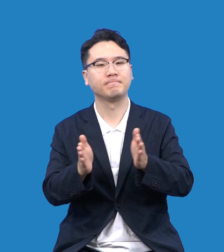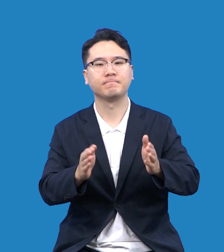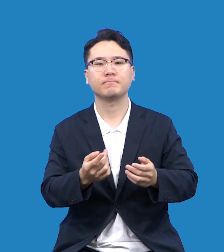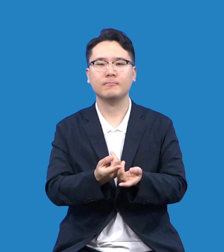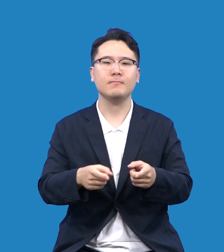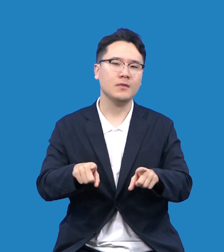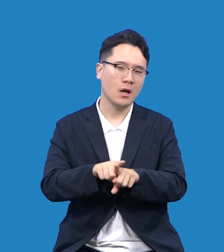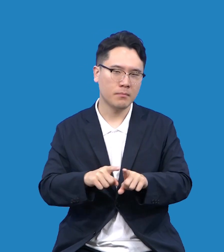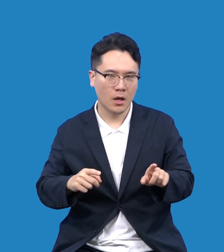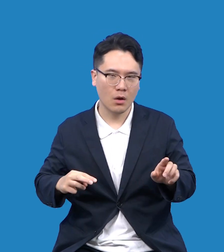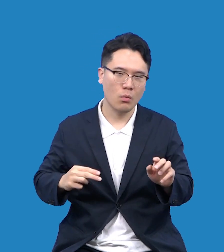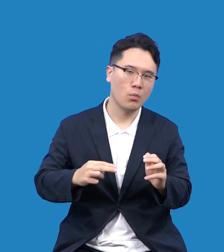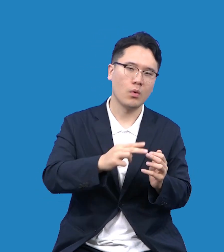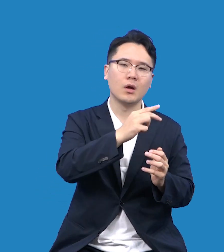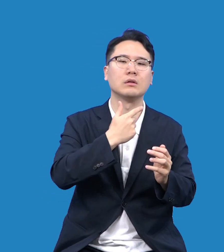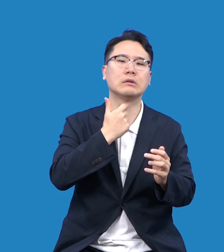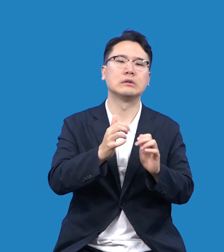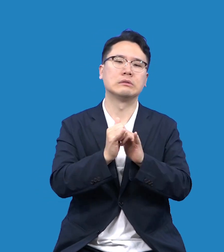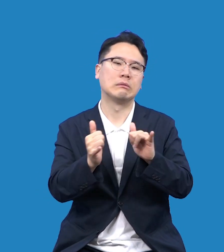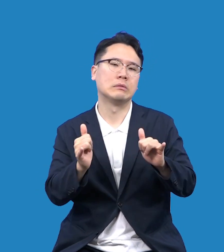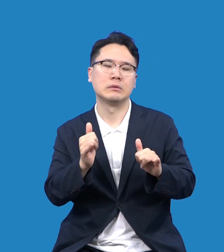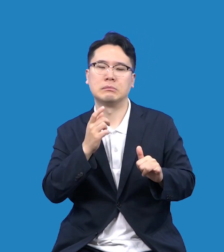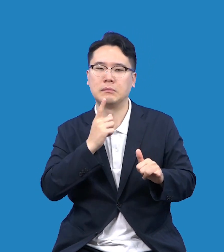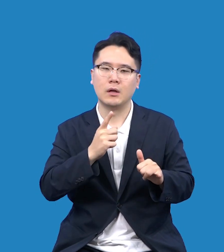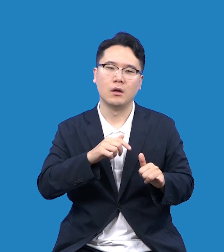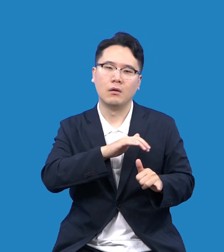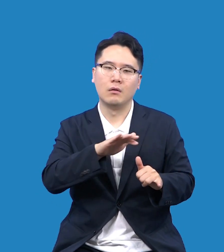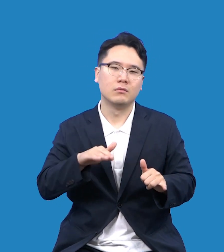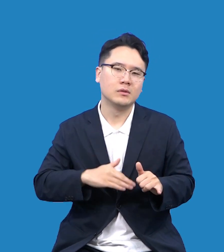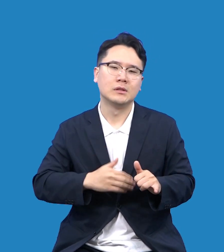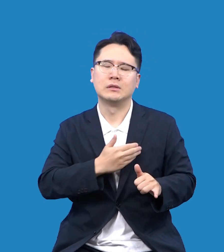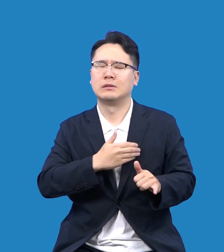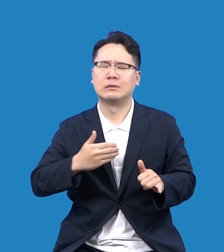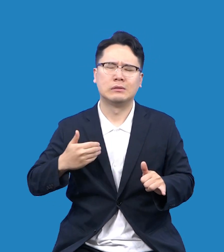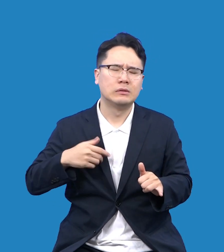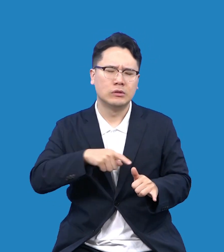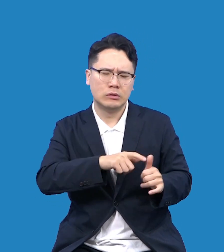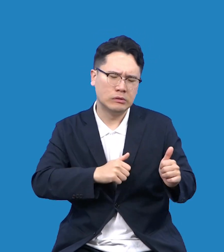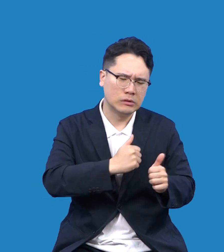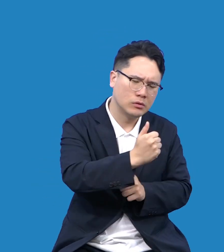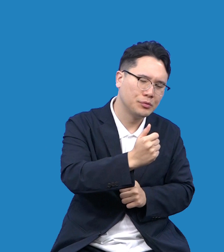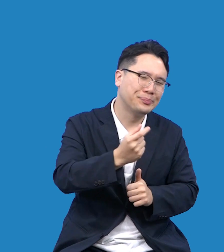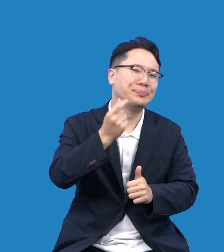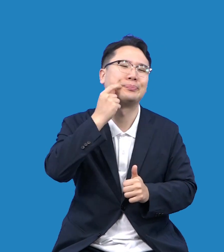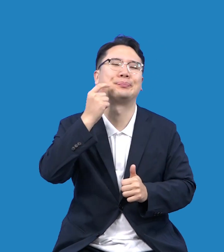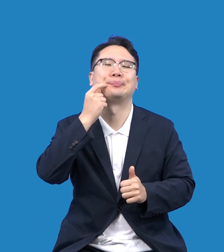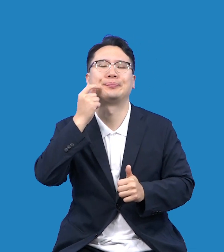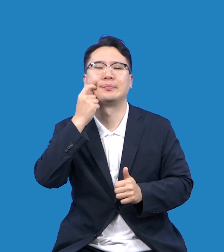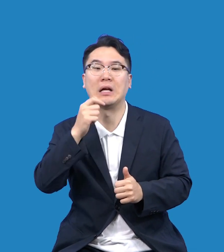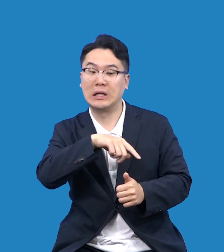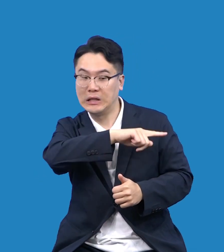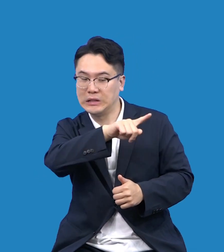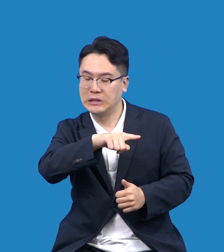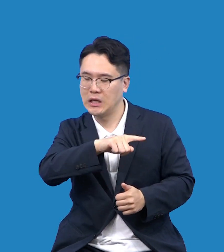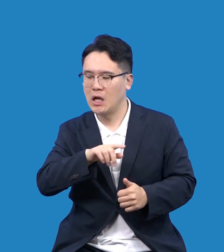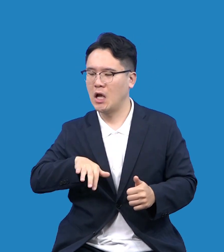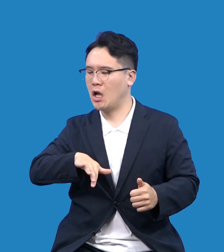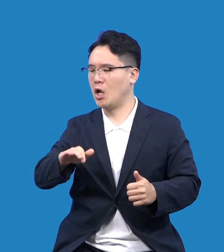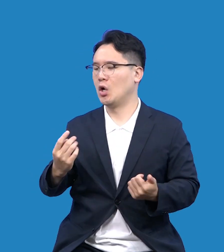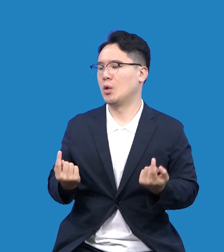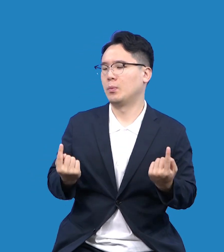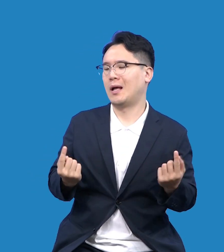사람들은 이르되 우리는 능히 올라가서 그 백성을 치지 못하리라. 그들은 우리보다 강하니라